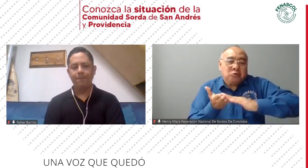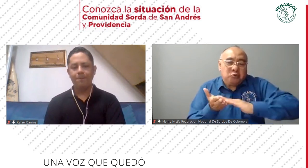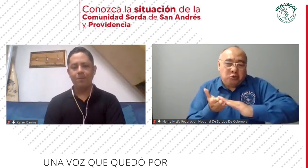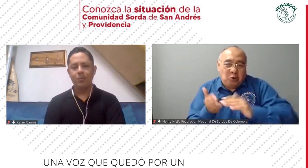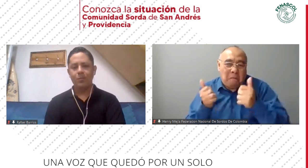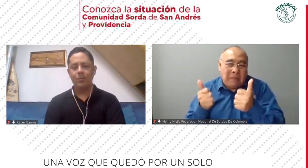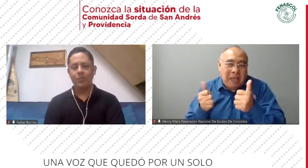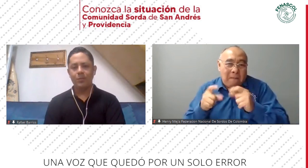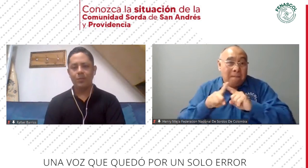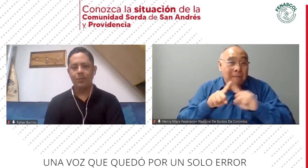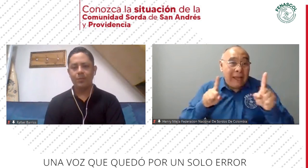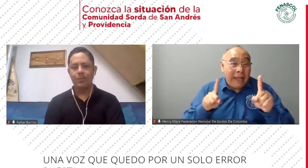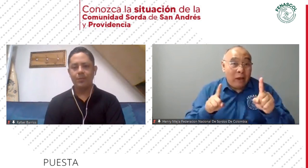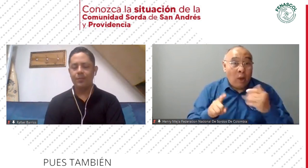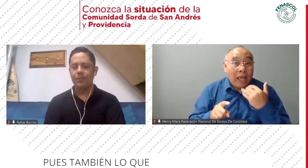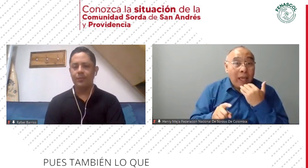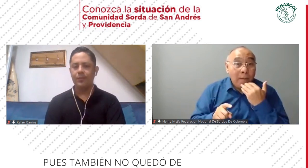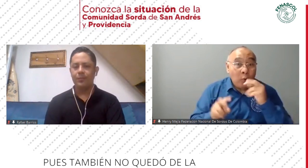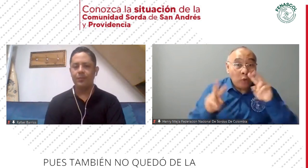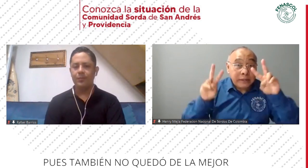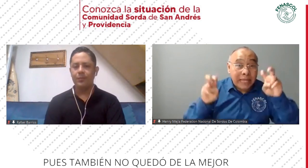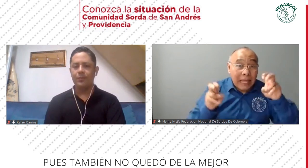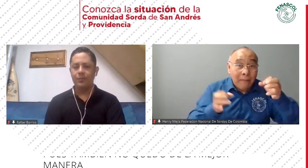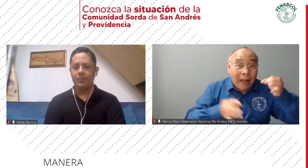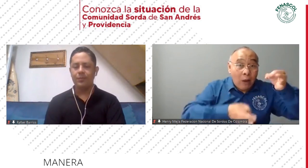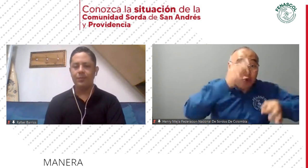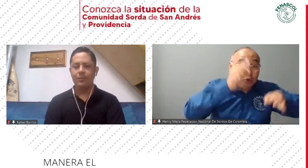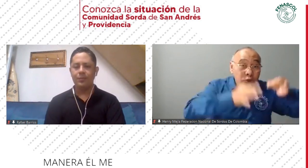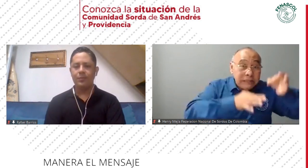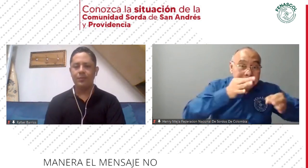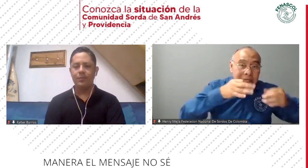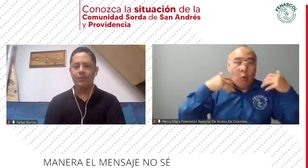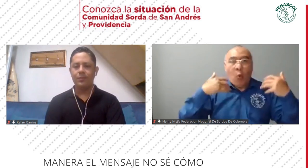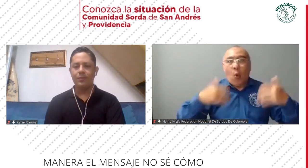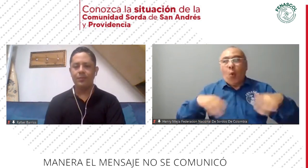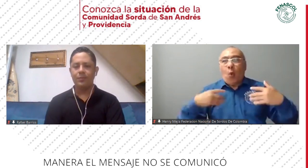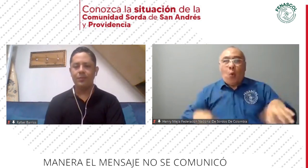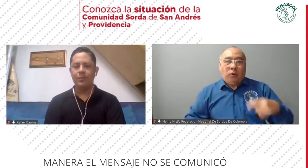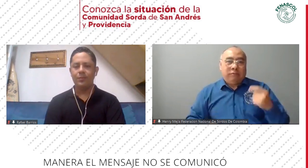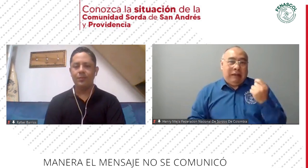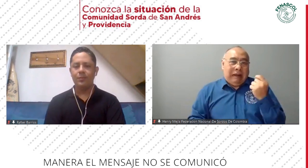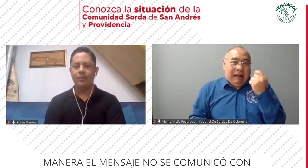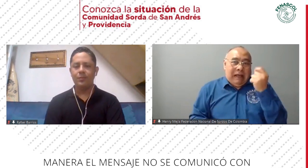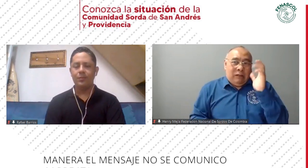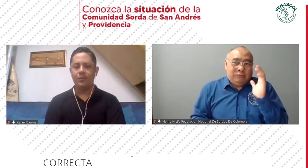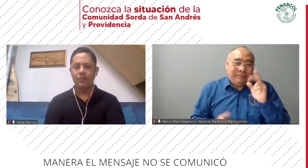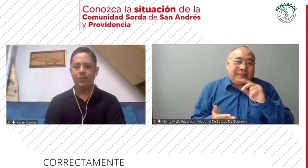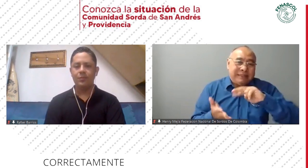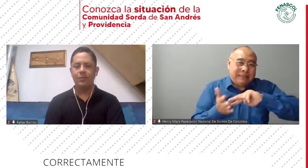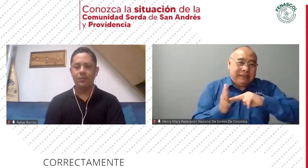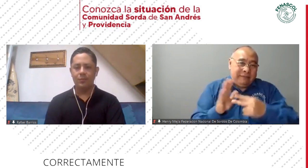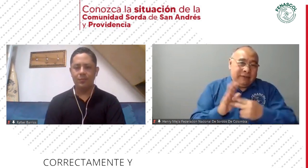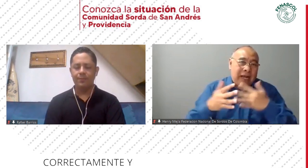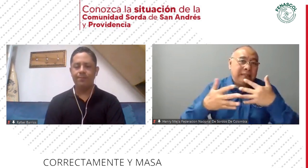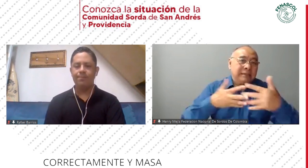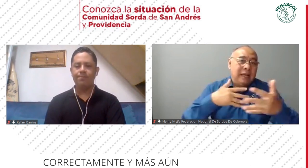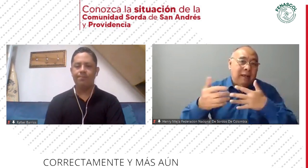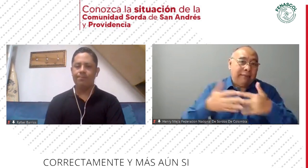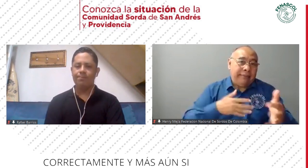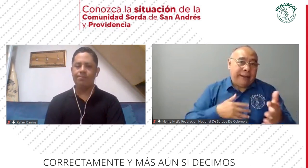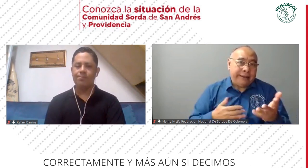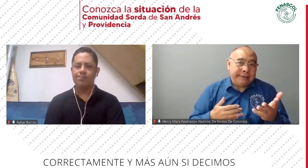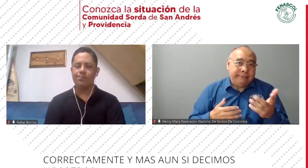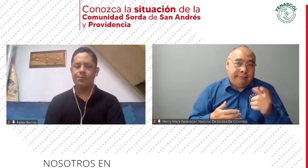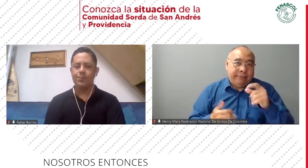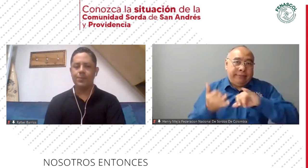por un solo error pues también no quedó de la mejor manera el mensaje no se comunicó correctamente y más aún si